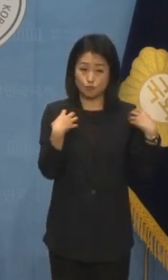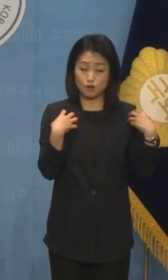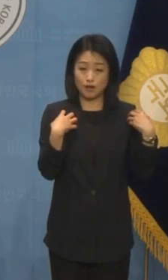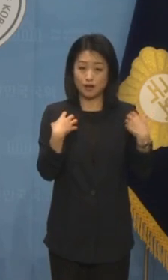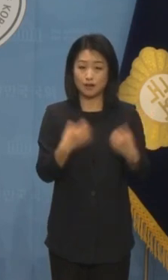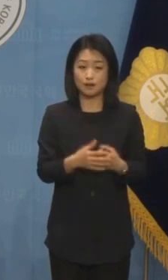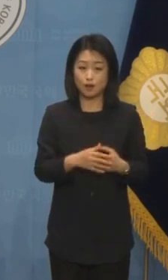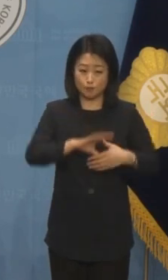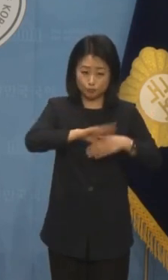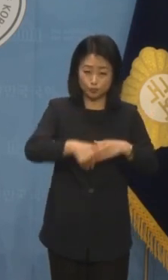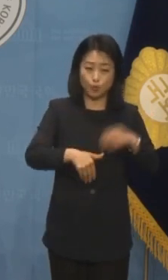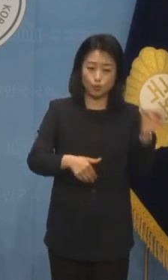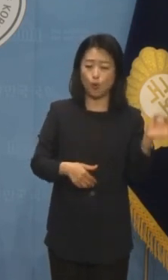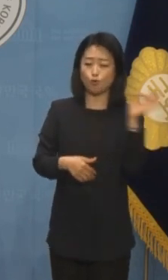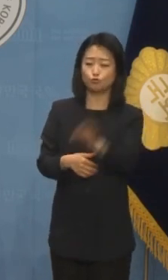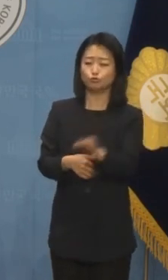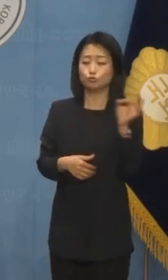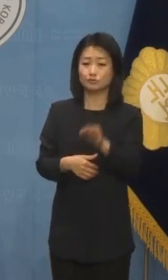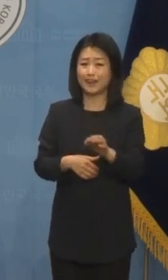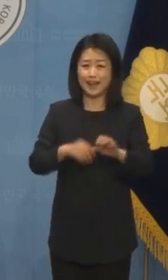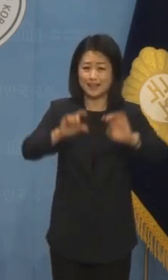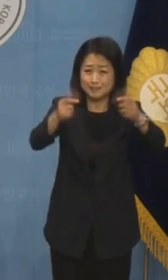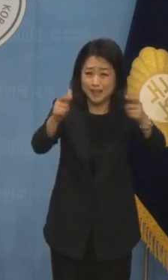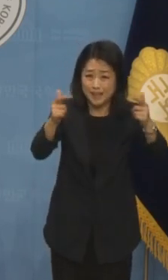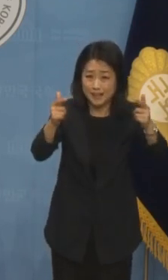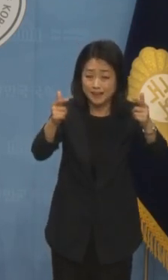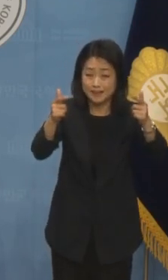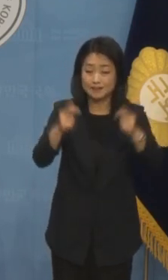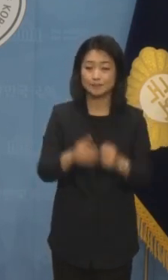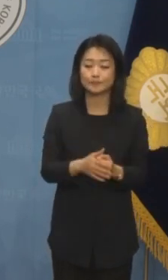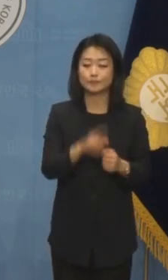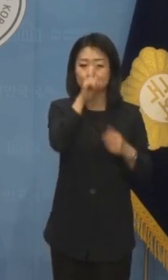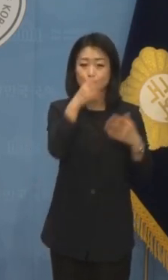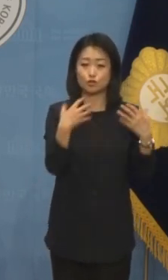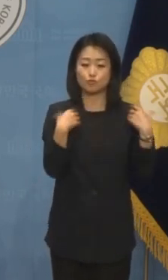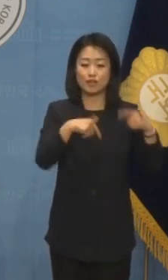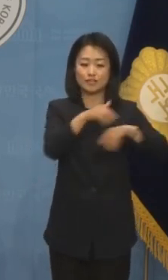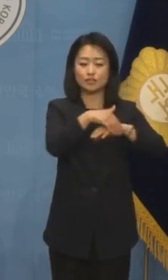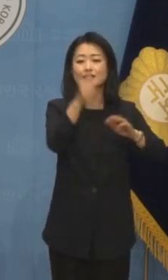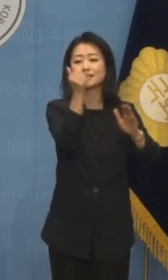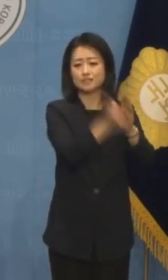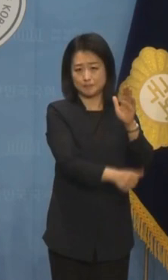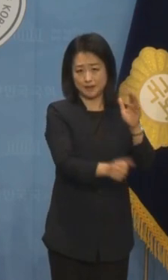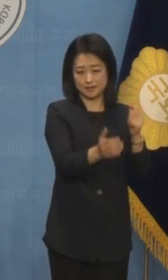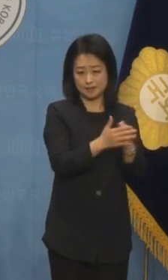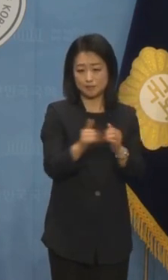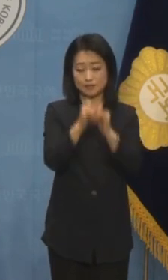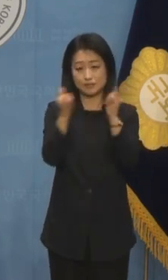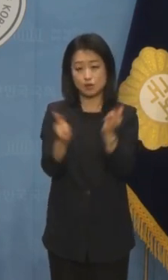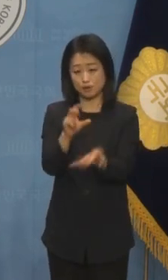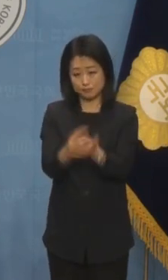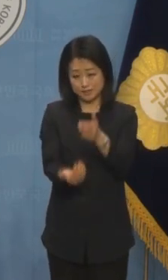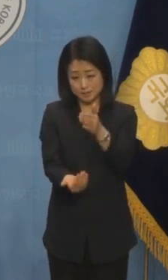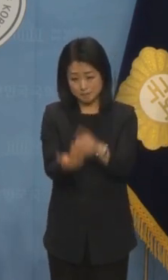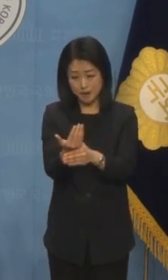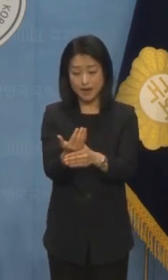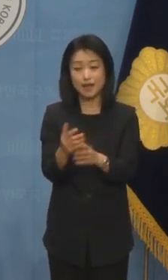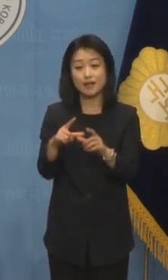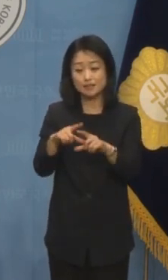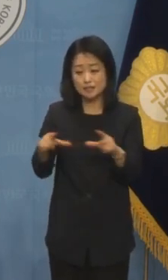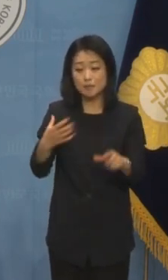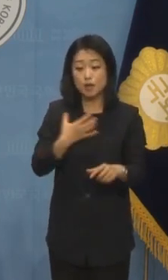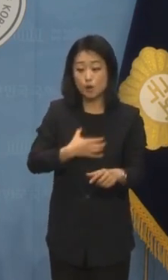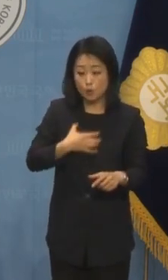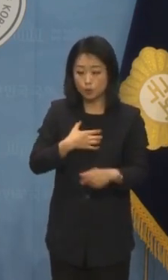것처럼 무조건 돈을 퍼주는 지원이 아닙니다. 이것은 정부의 정책 실패로 사회적 재난에 몰린 시민들의